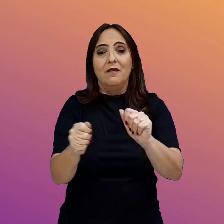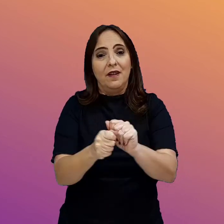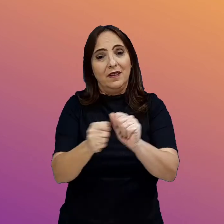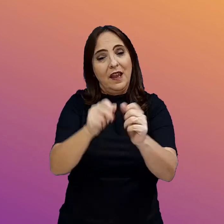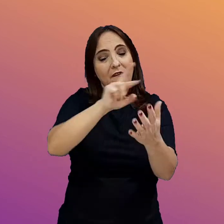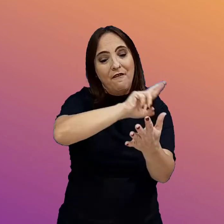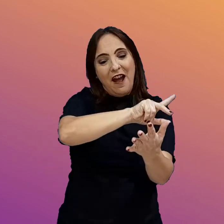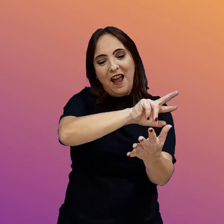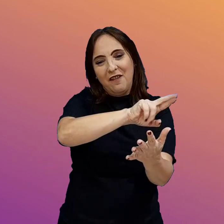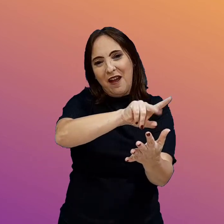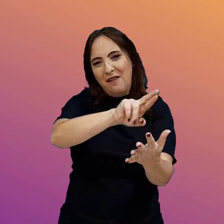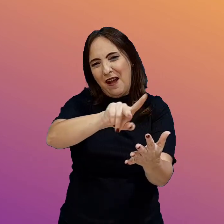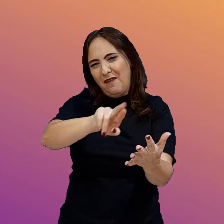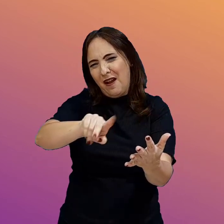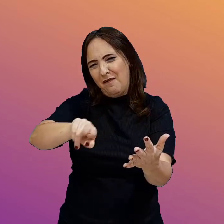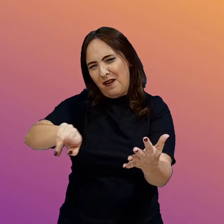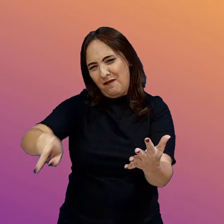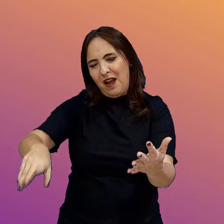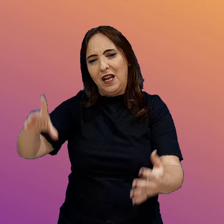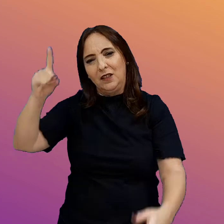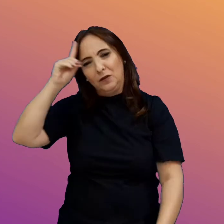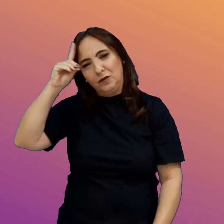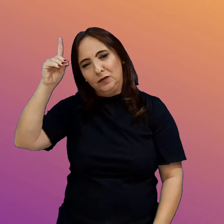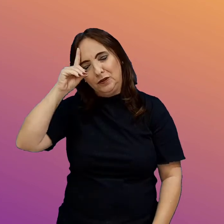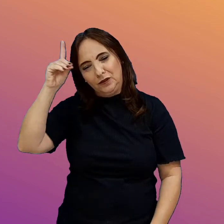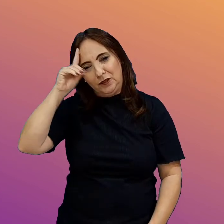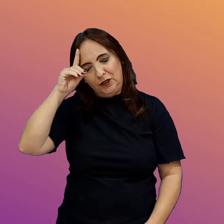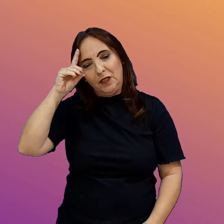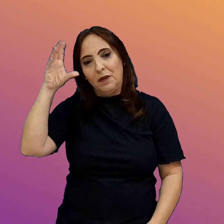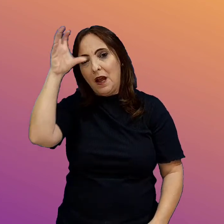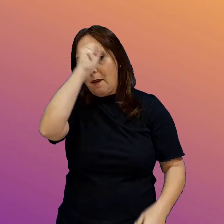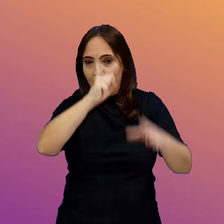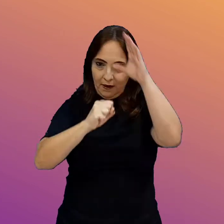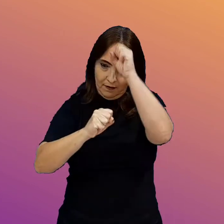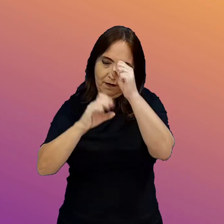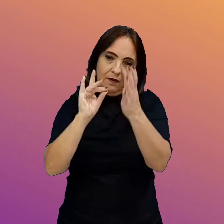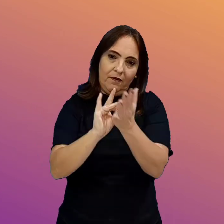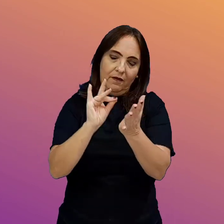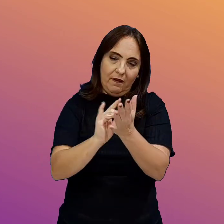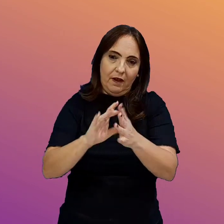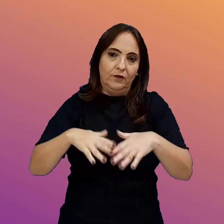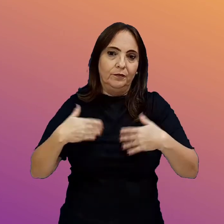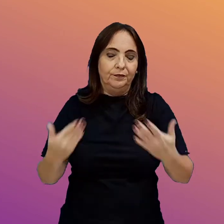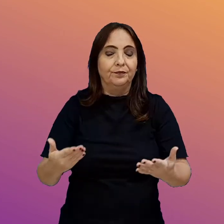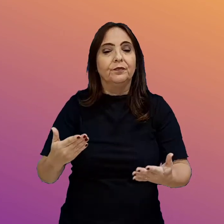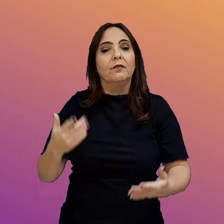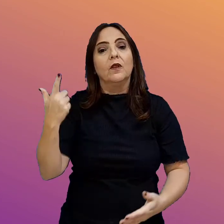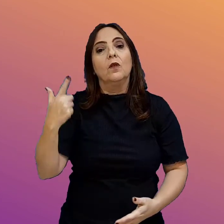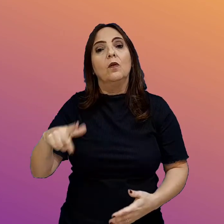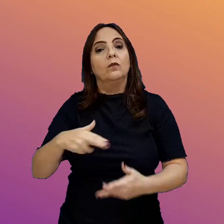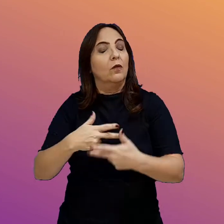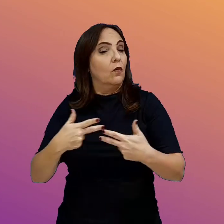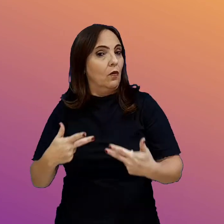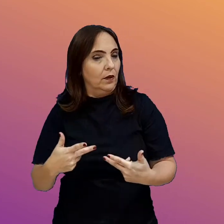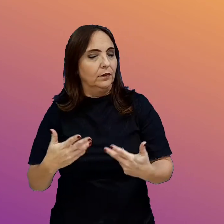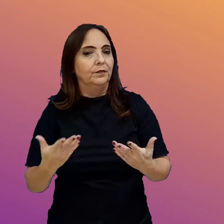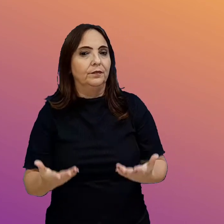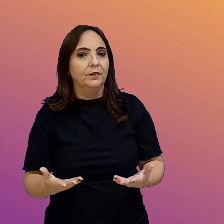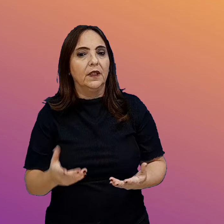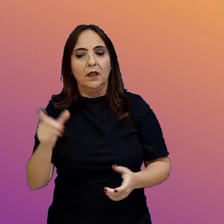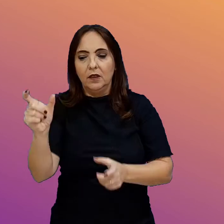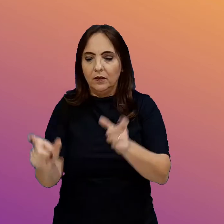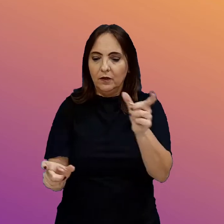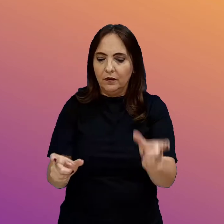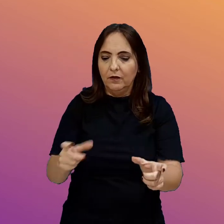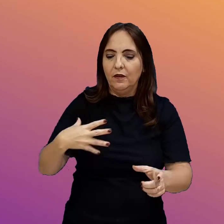na única vez que fizerem, é um acompanhamento. E a outra coisa é que, à medida que eles forem, né,